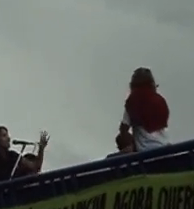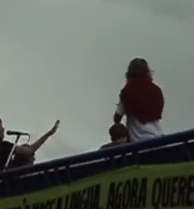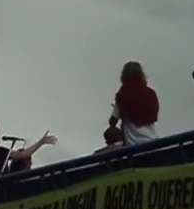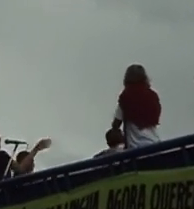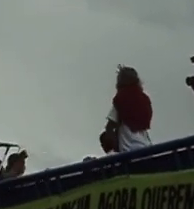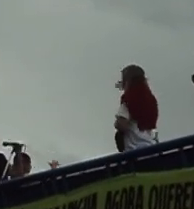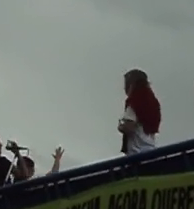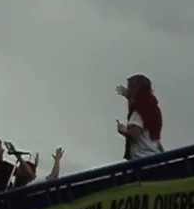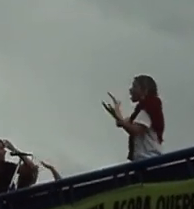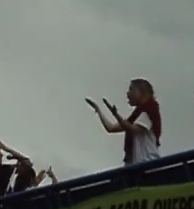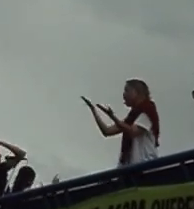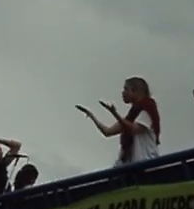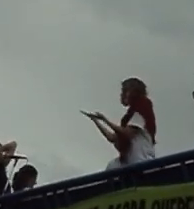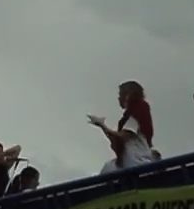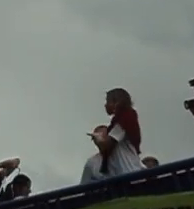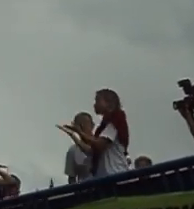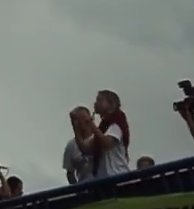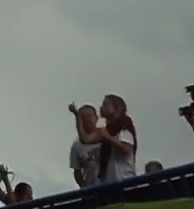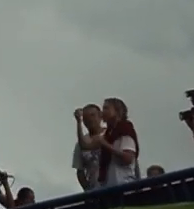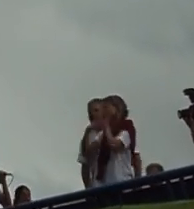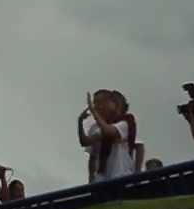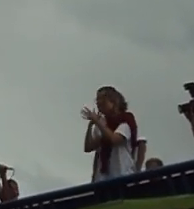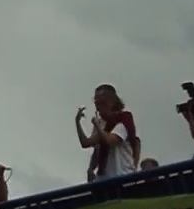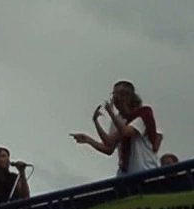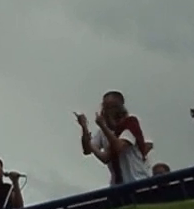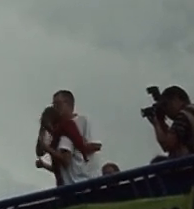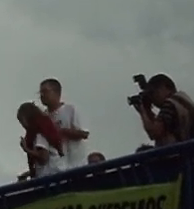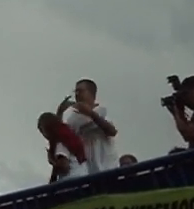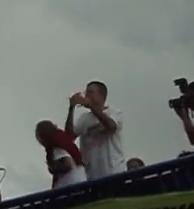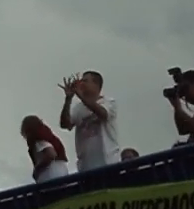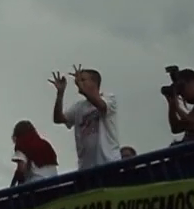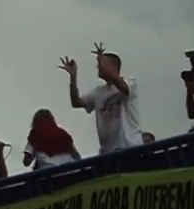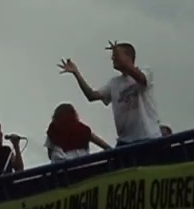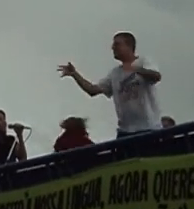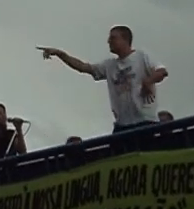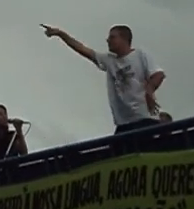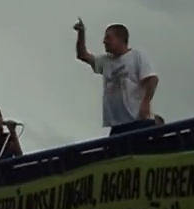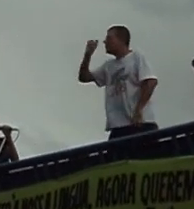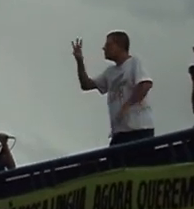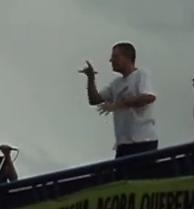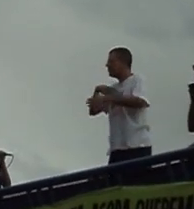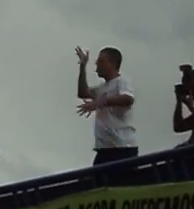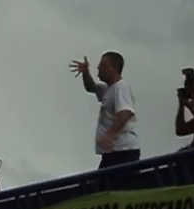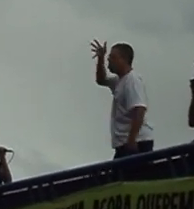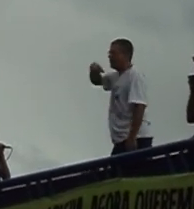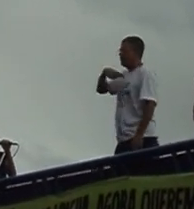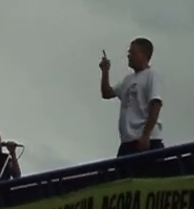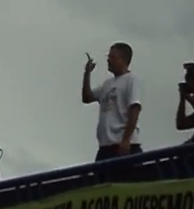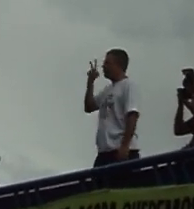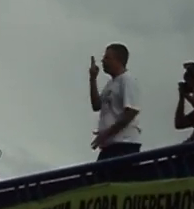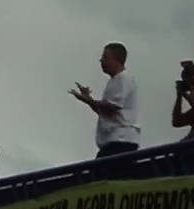Gostaríamos de agradecer, muito obrigado, Antônio, pela sua fala. Agora vamos estar com o Nelson Pimenta conosco.